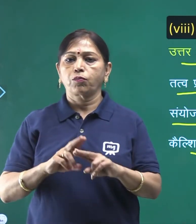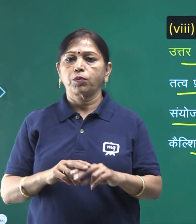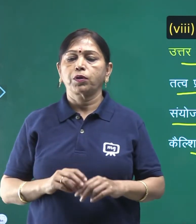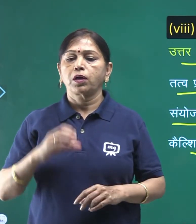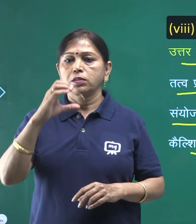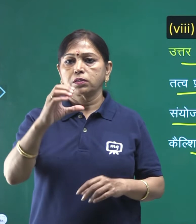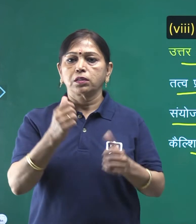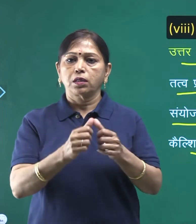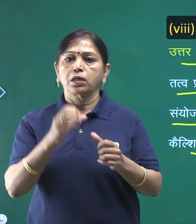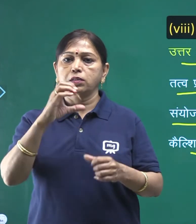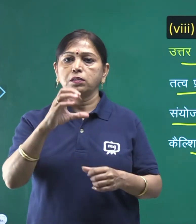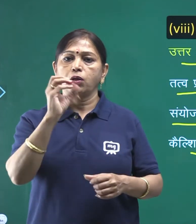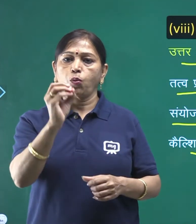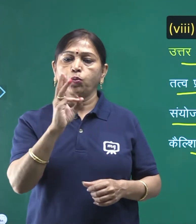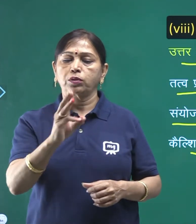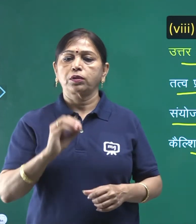CaCO3